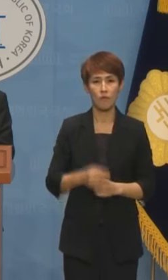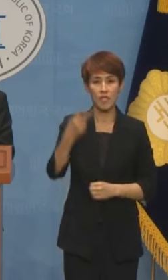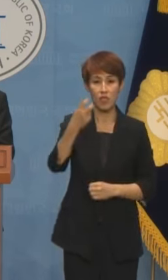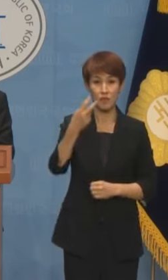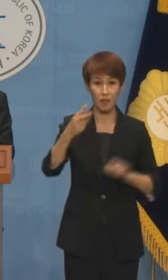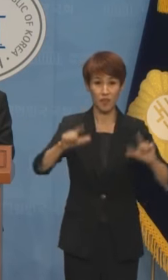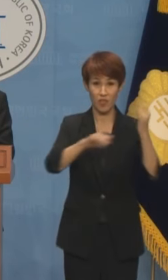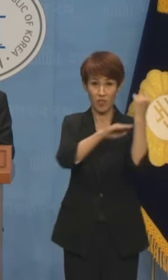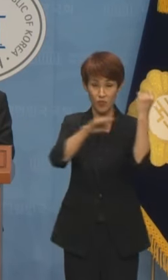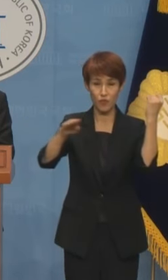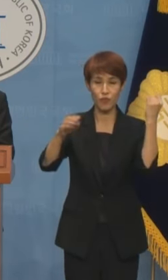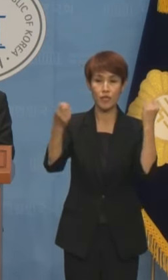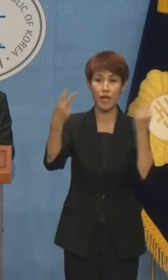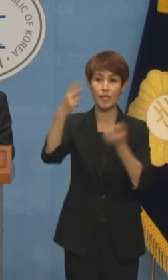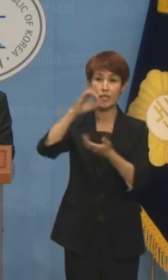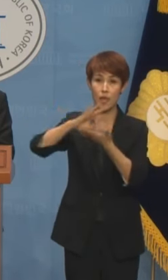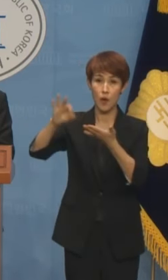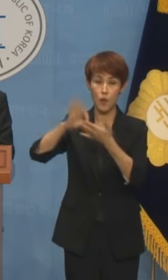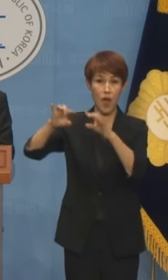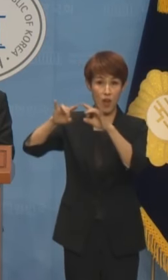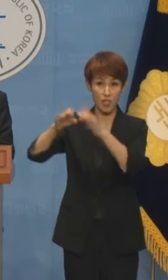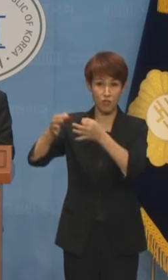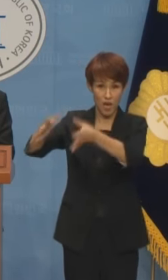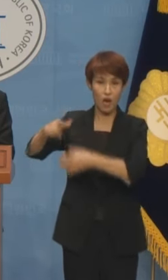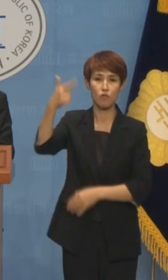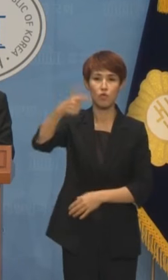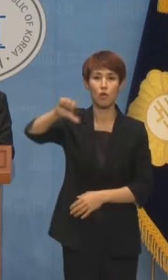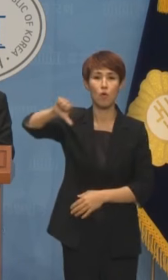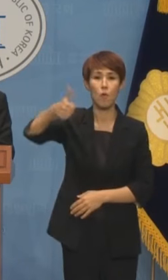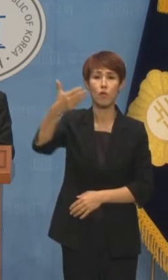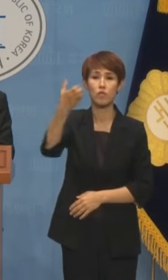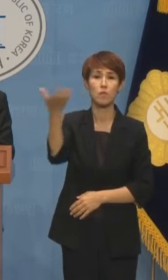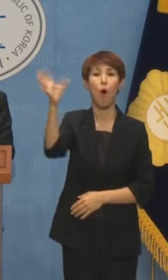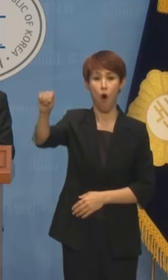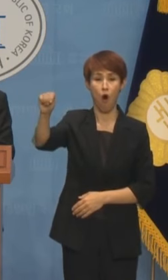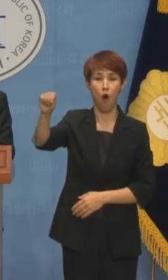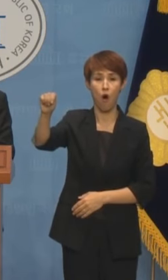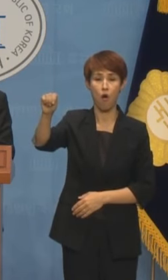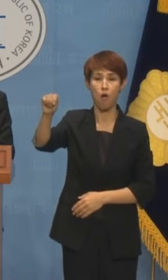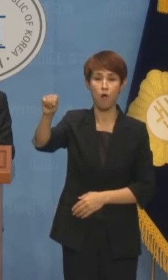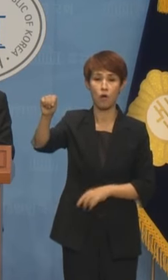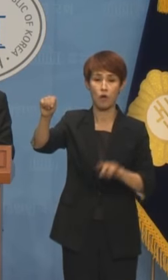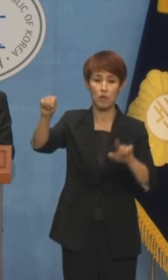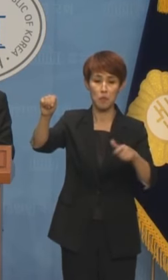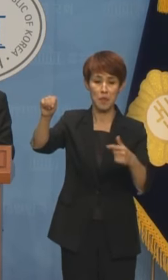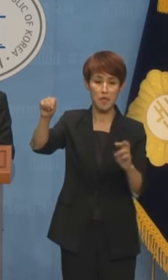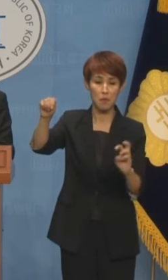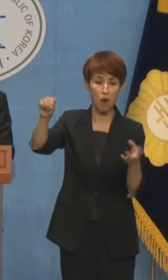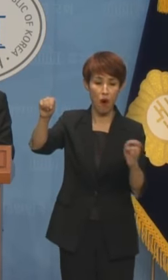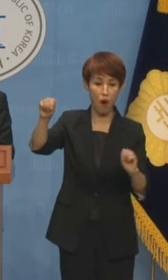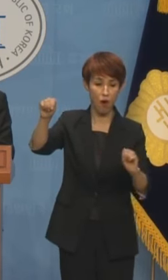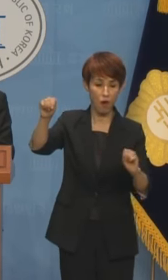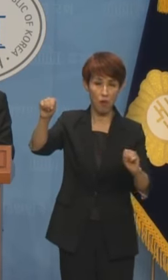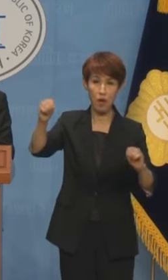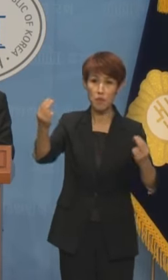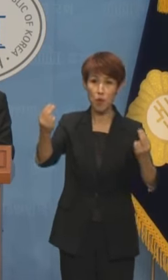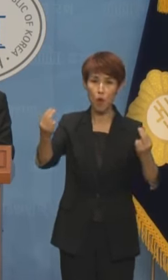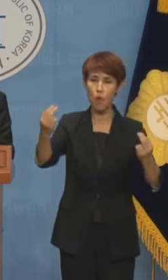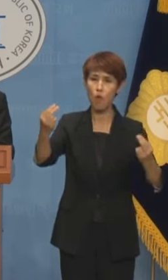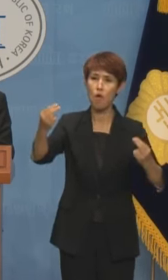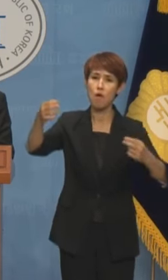2023년 기준 재생에너지 투자액은 6,590억 달러로 630억 달러의 원자력 투자액에 비해